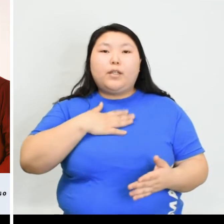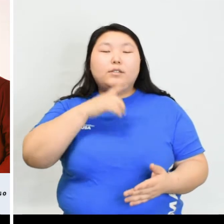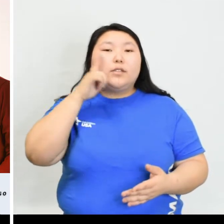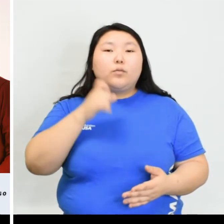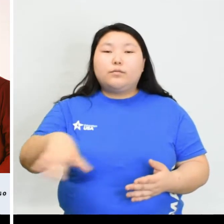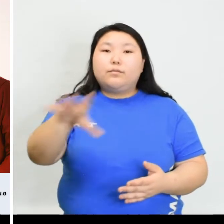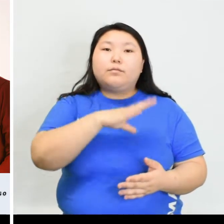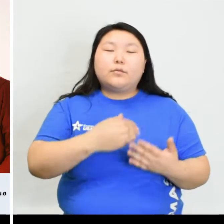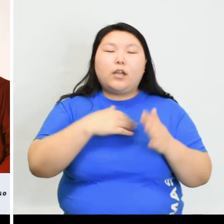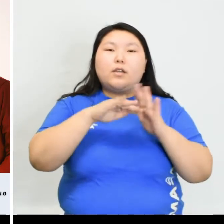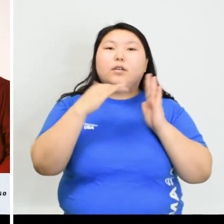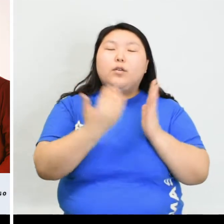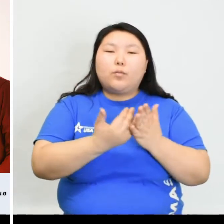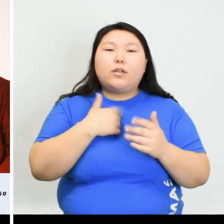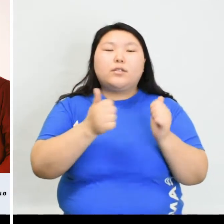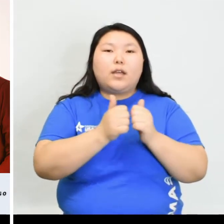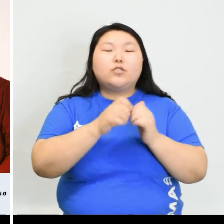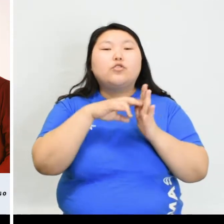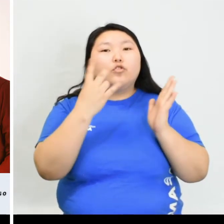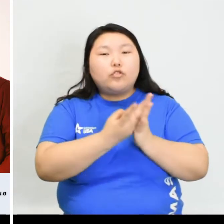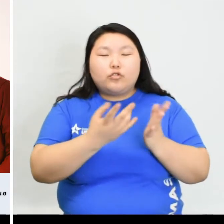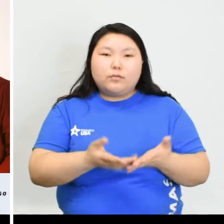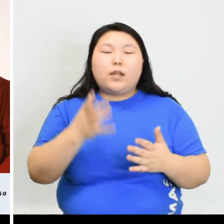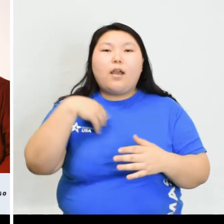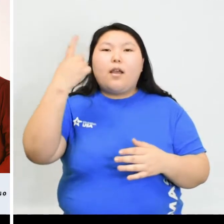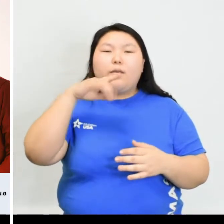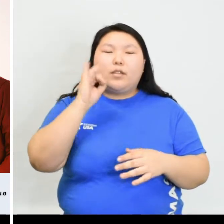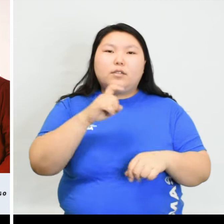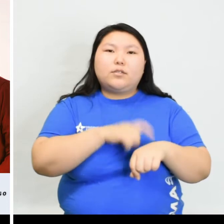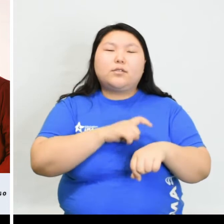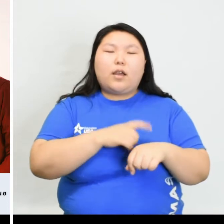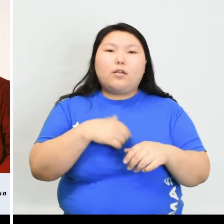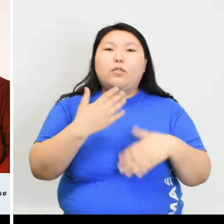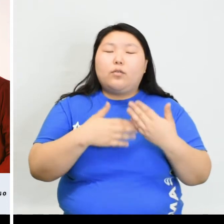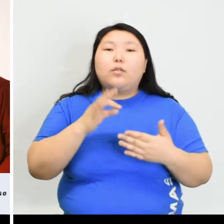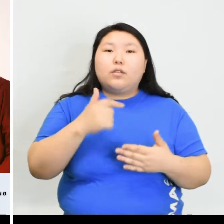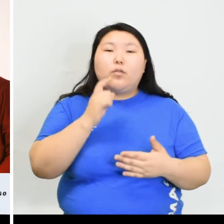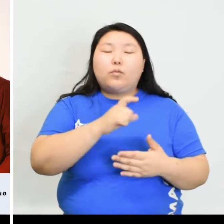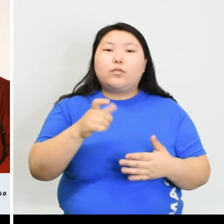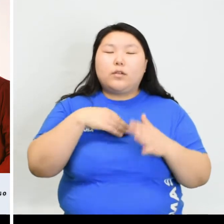чинь ингээд гэр бүл тэгэл найз нөхдөөс хамгийн их цаг өнгөрүүлдэг